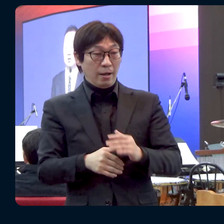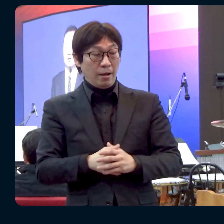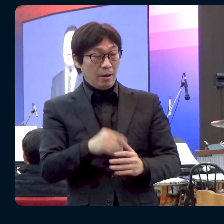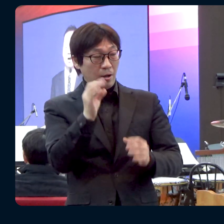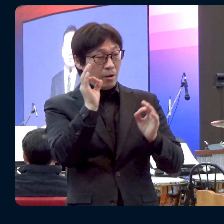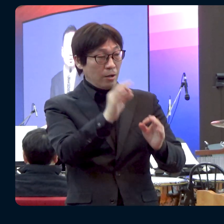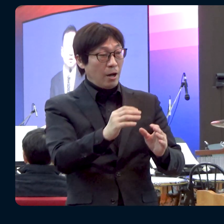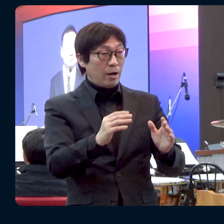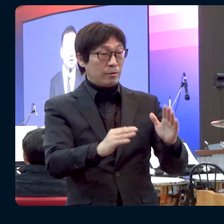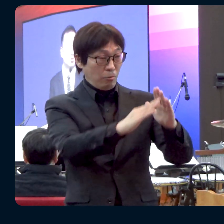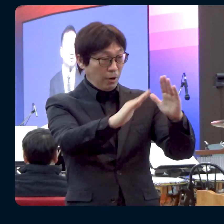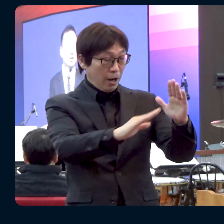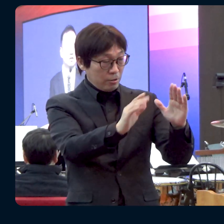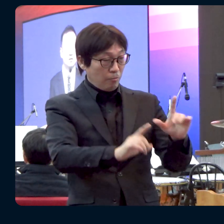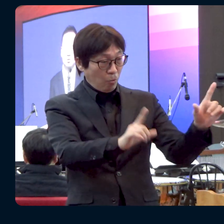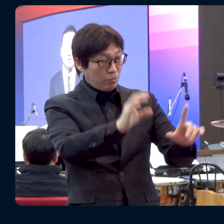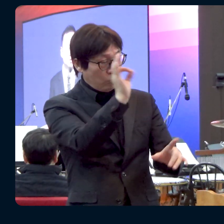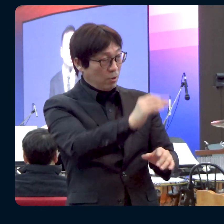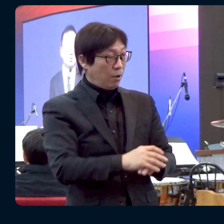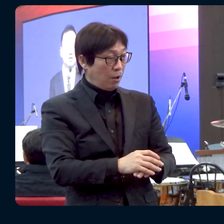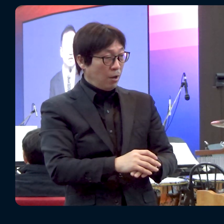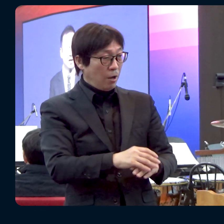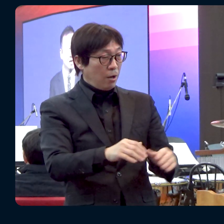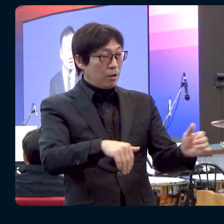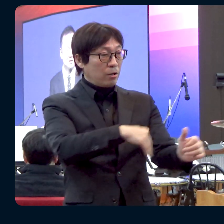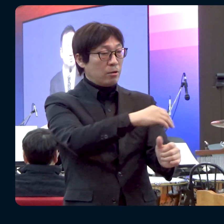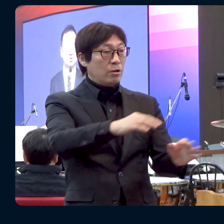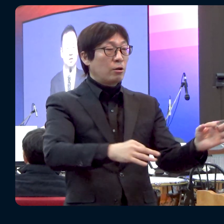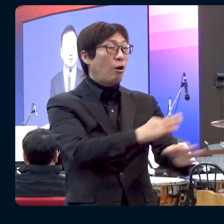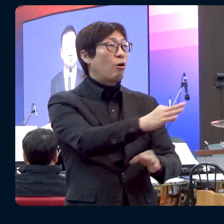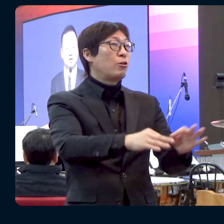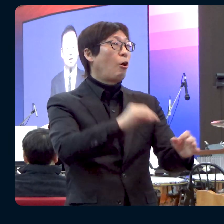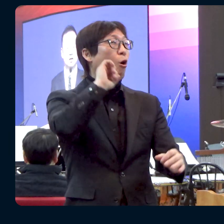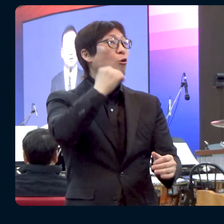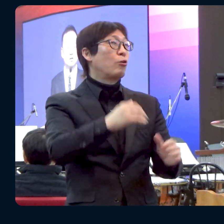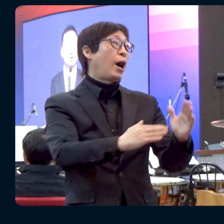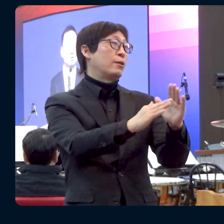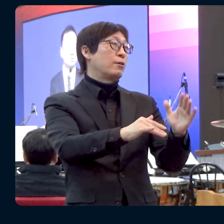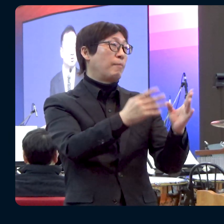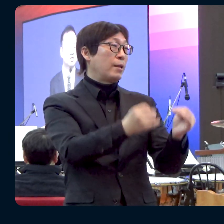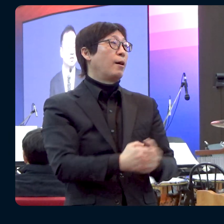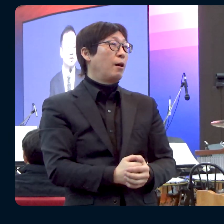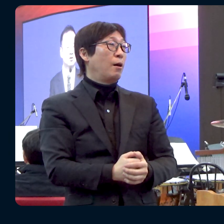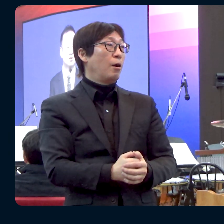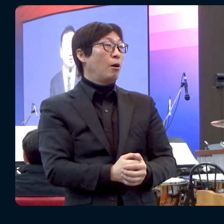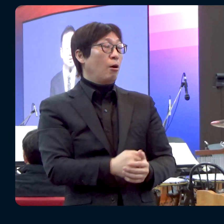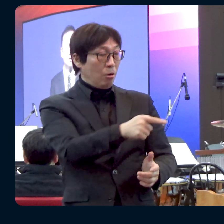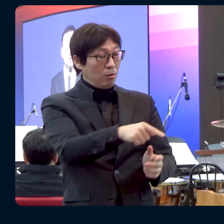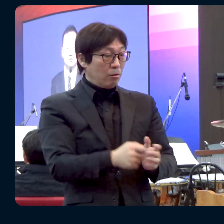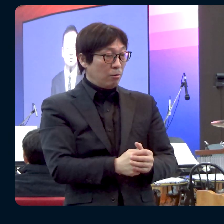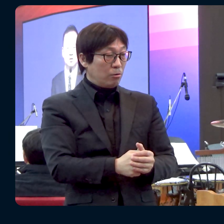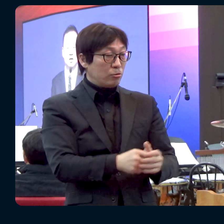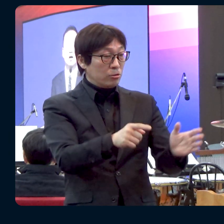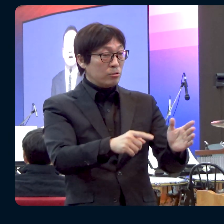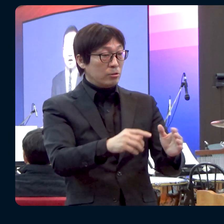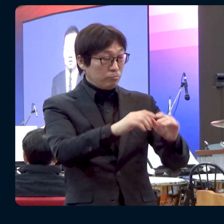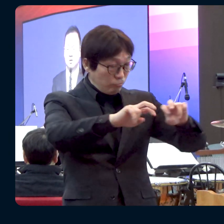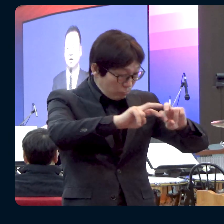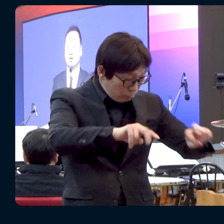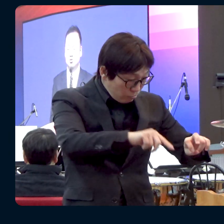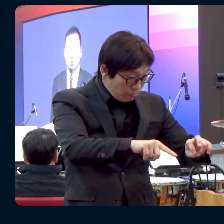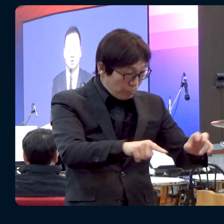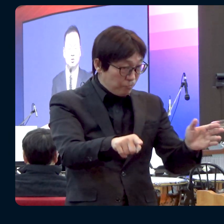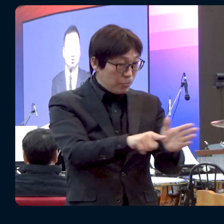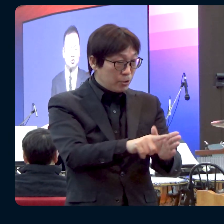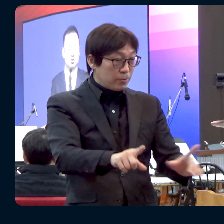재정적으로 풀리지 않아서 마음고생, 있는 고생, 없는 고생 다 하시는 분들이 있습니다. 그렇다고 그분들이 신앙생활 설렁설렁 하시는